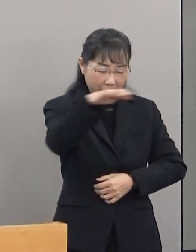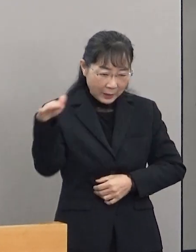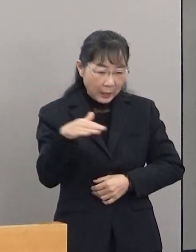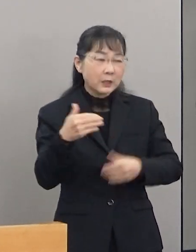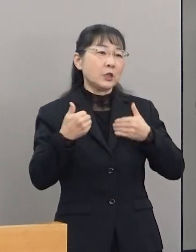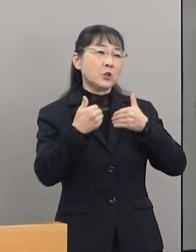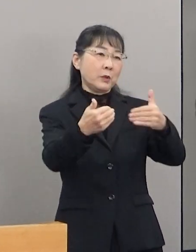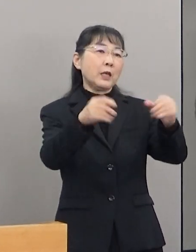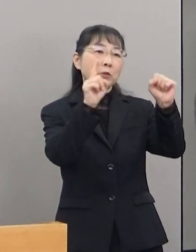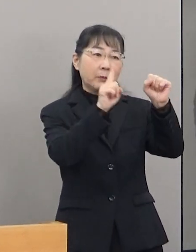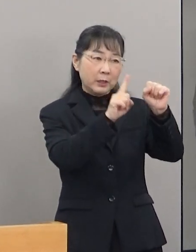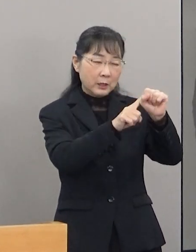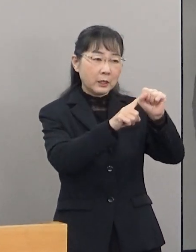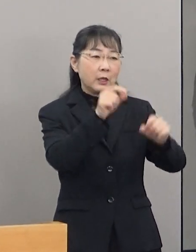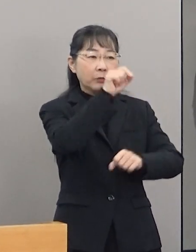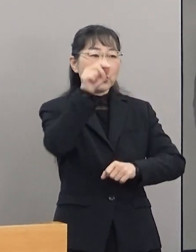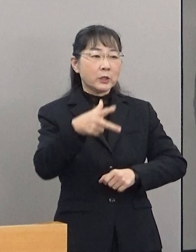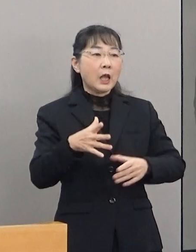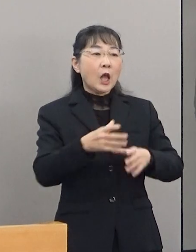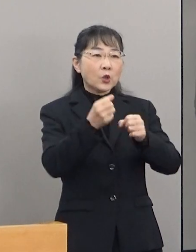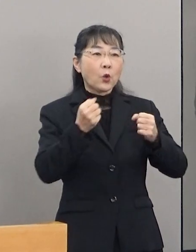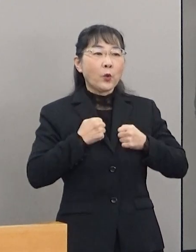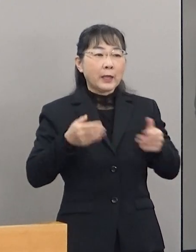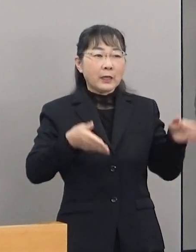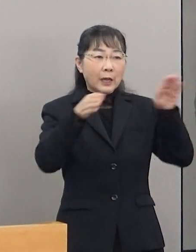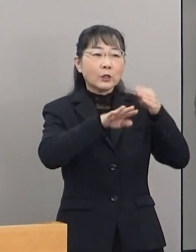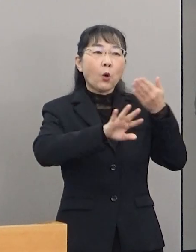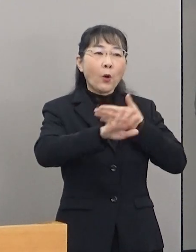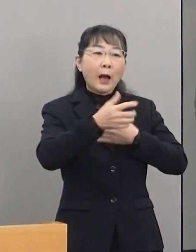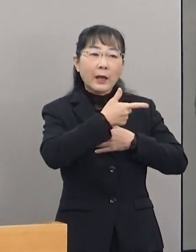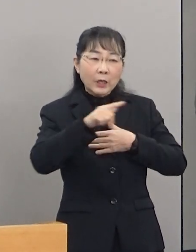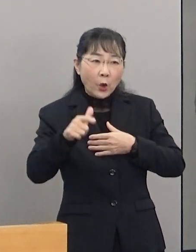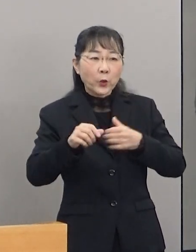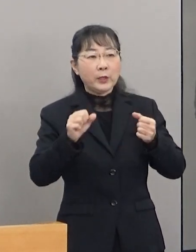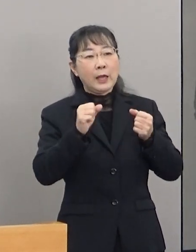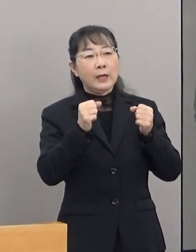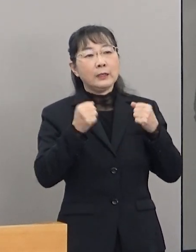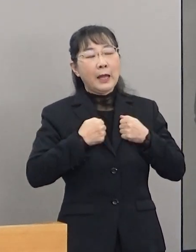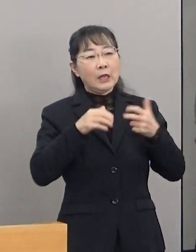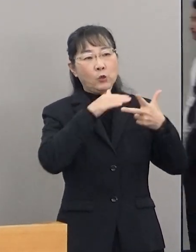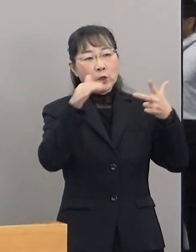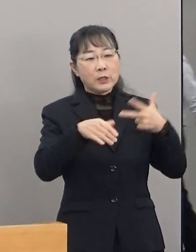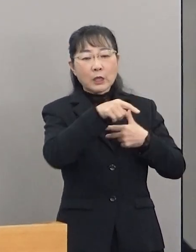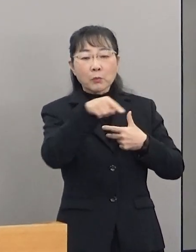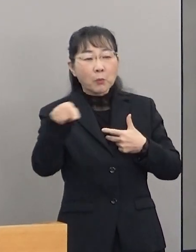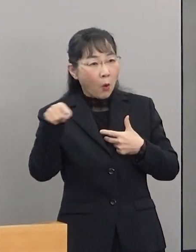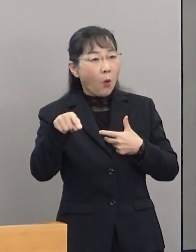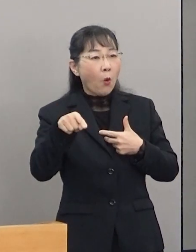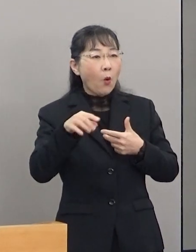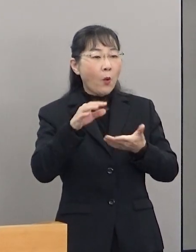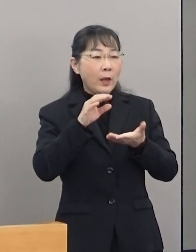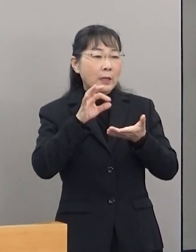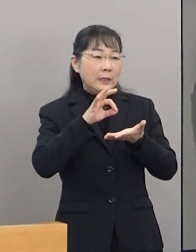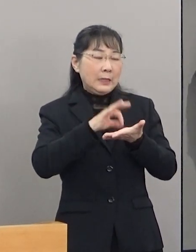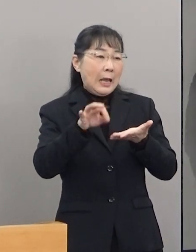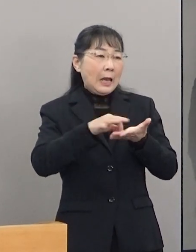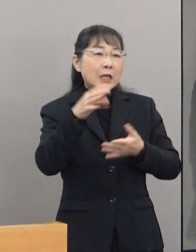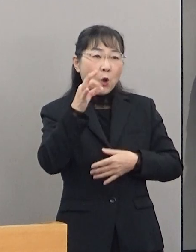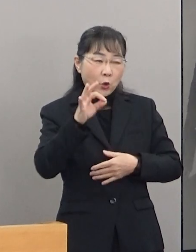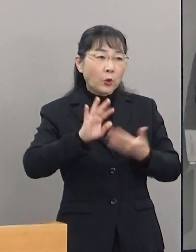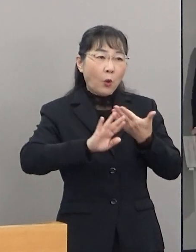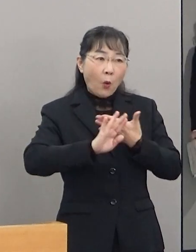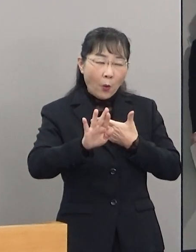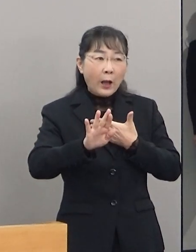、市の総合体育館をはじめその他の体育施設におきましても、施設料の使用料のほ